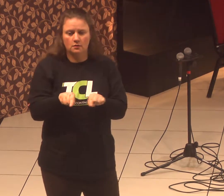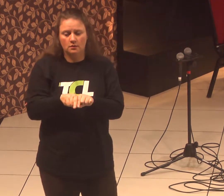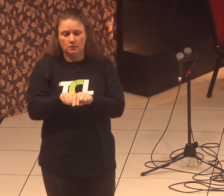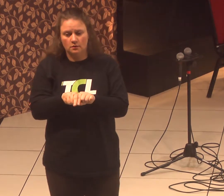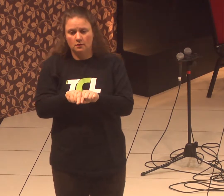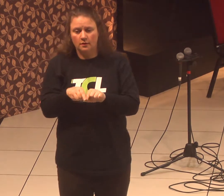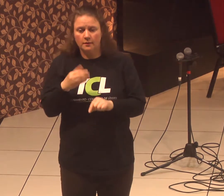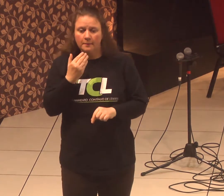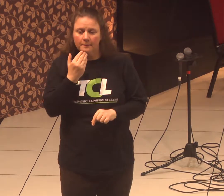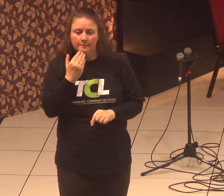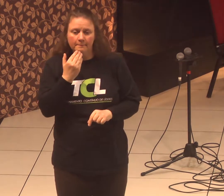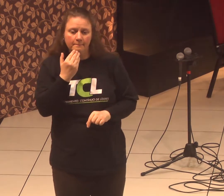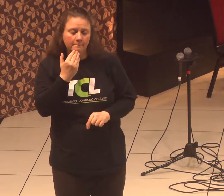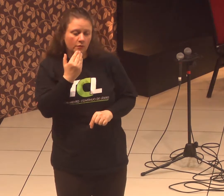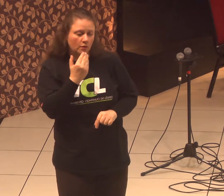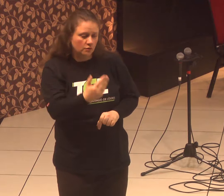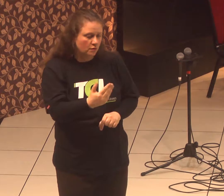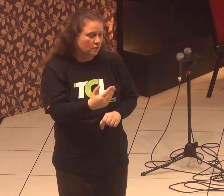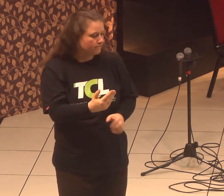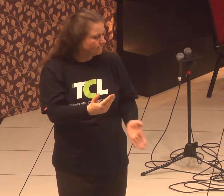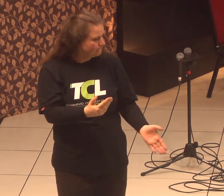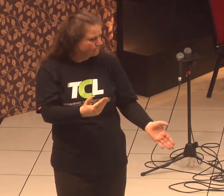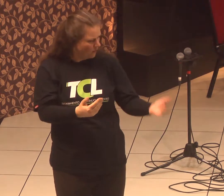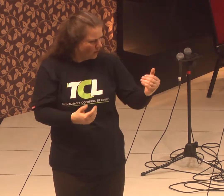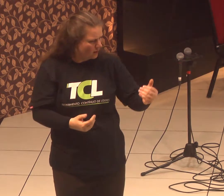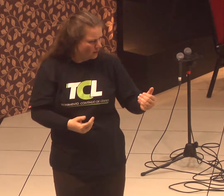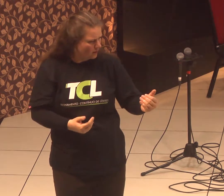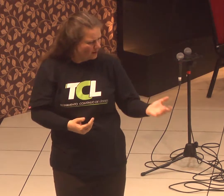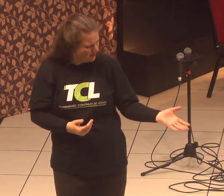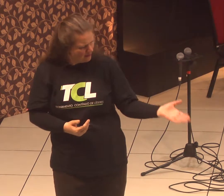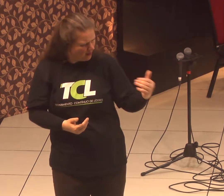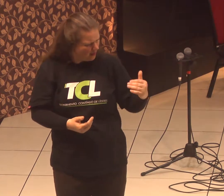um movimento, uma reação,